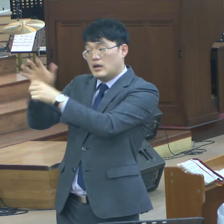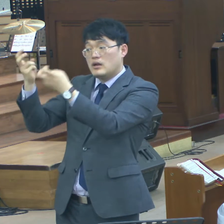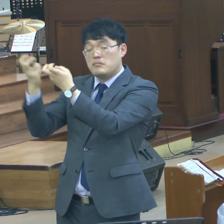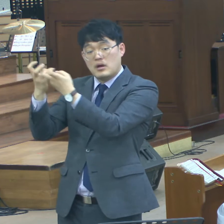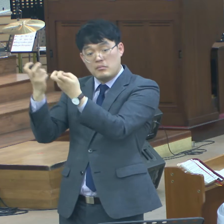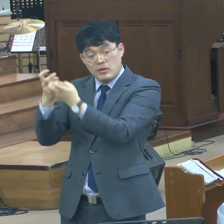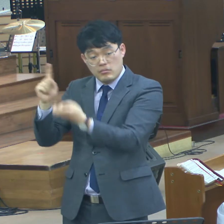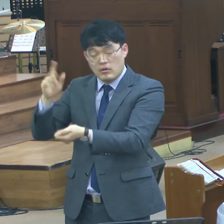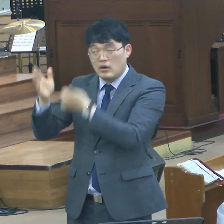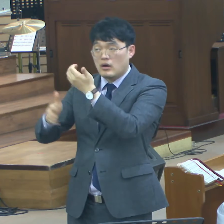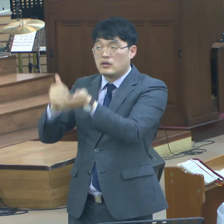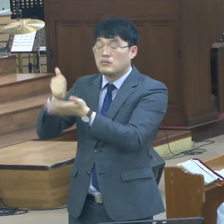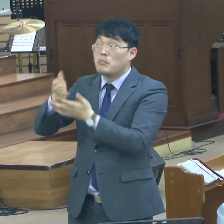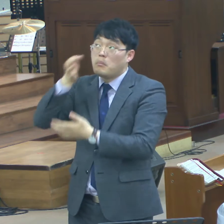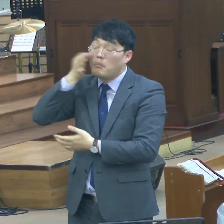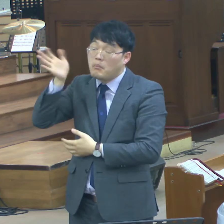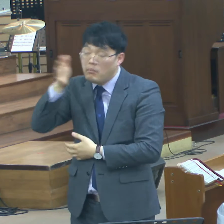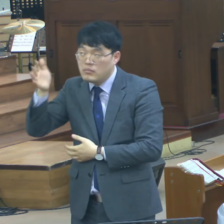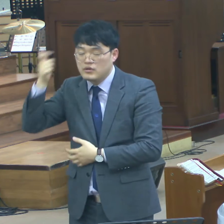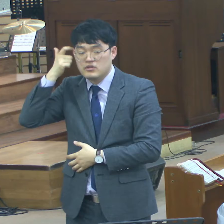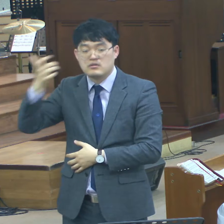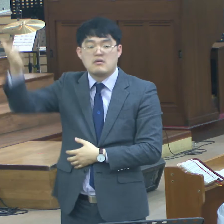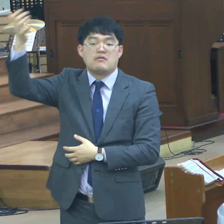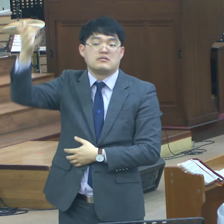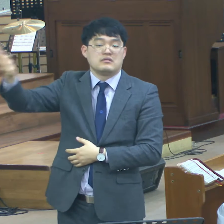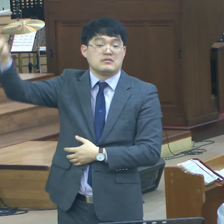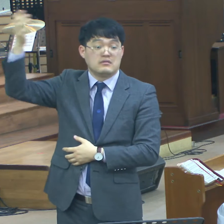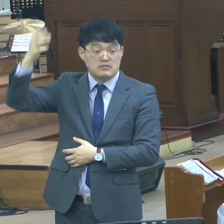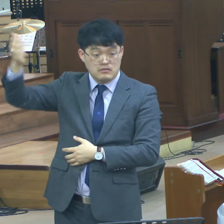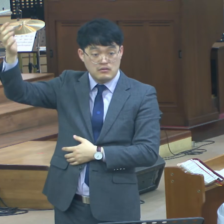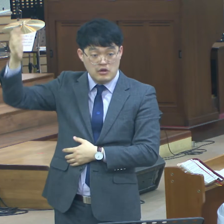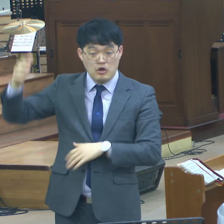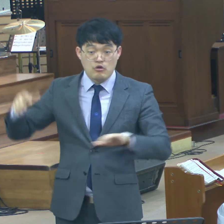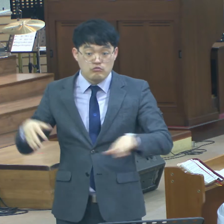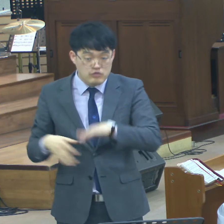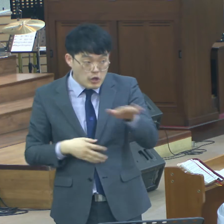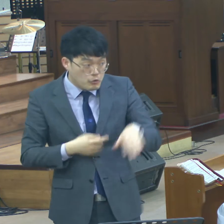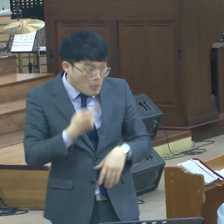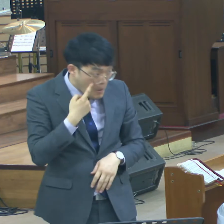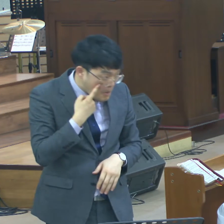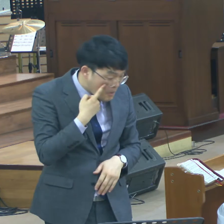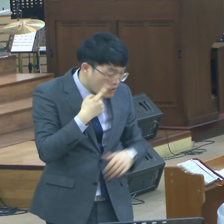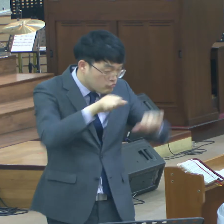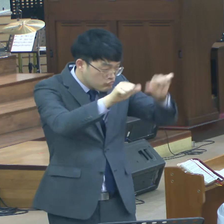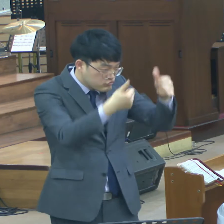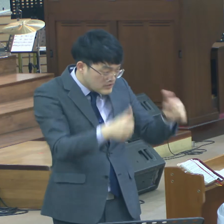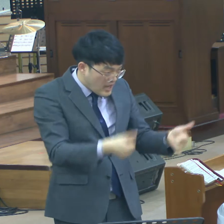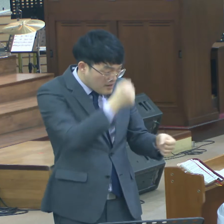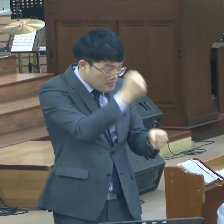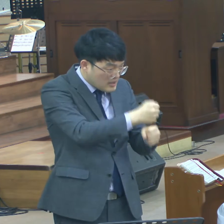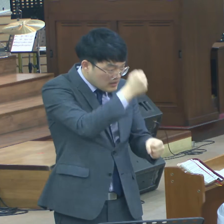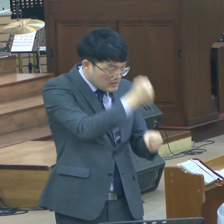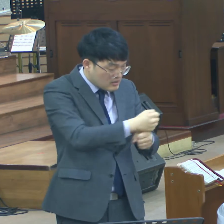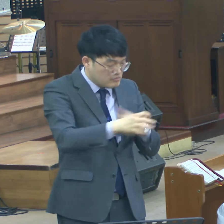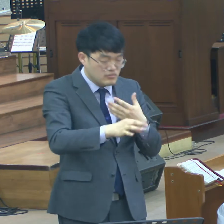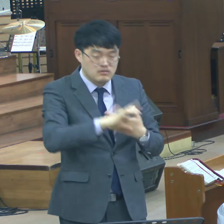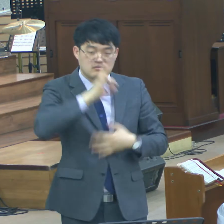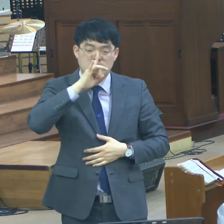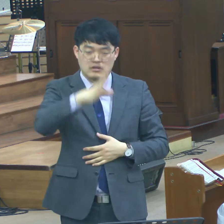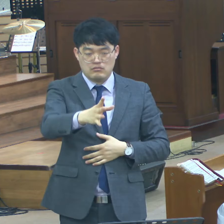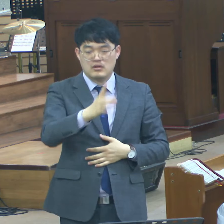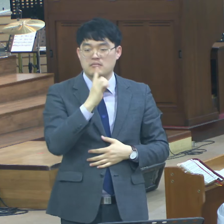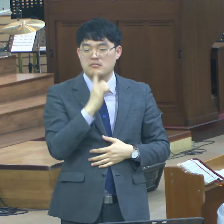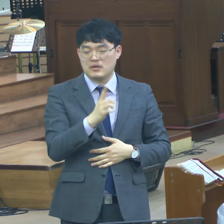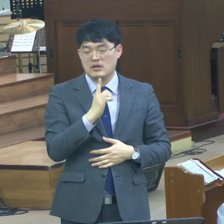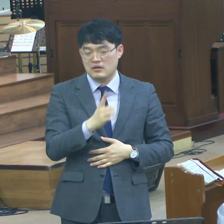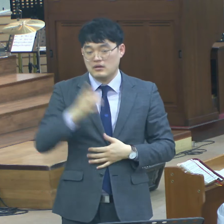안 보이시는 영이신데 우리가 보기 좋은 우상을 만들어서 들었다 놨다 하면 안 된다는 거예요. 하나님의 명예에